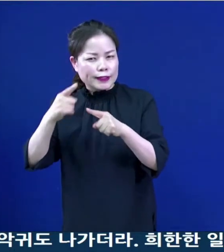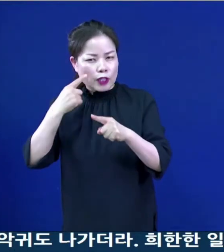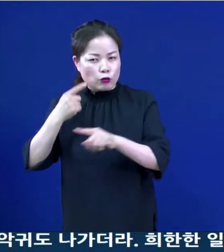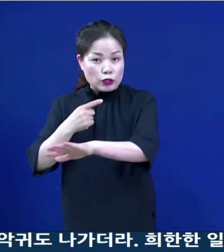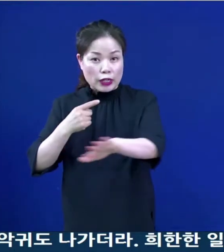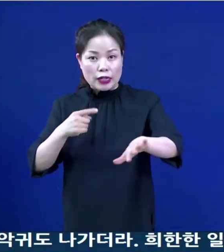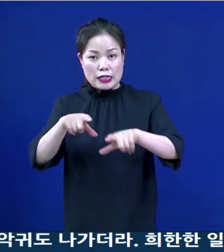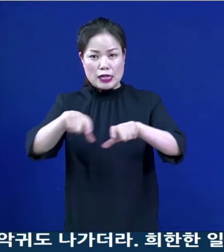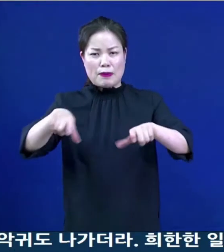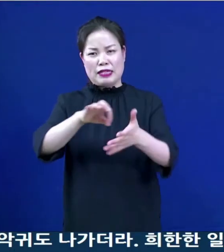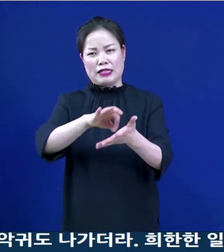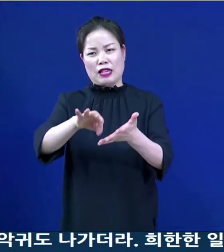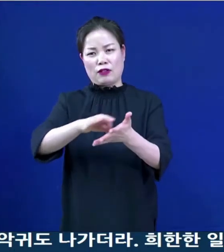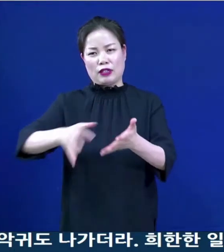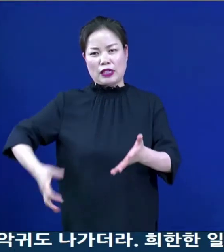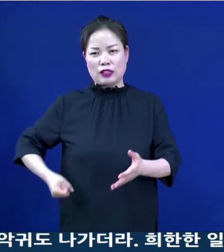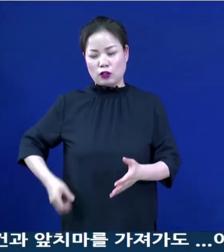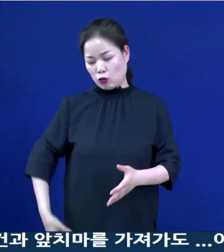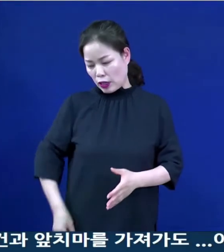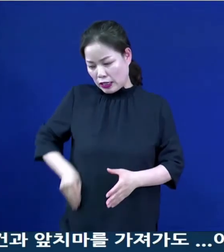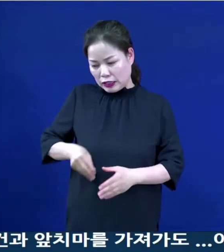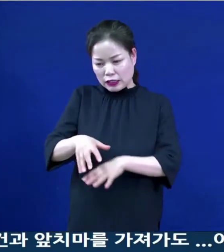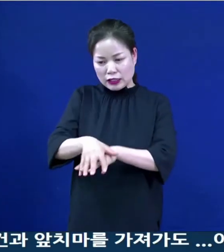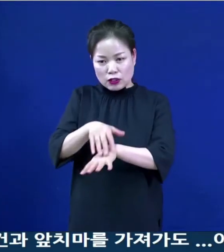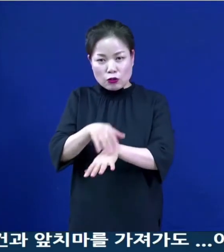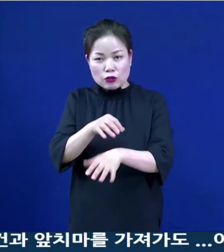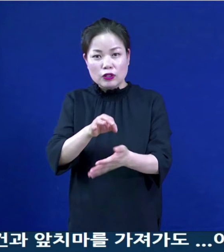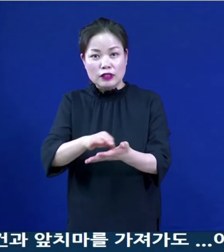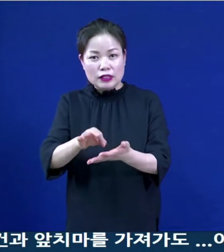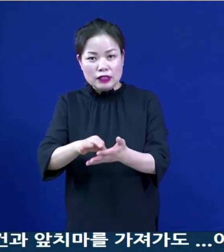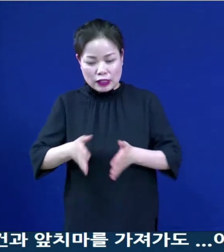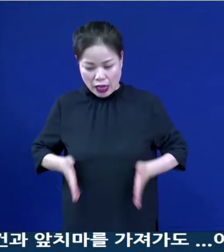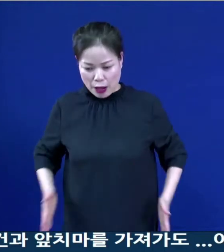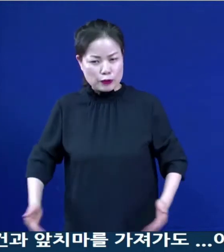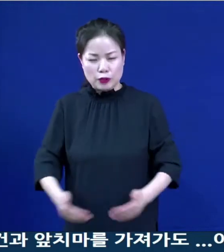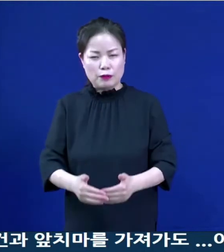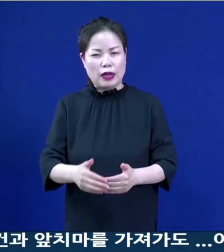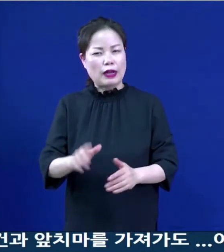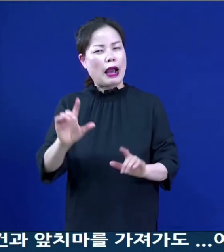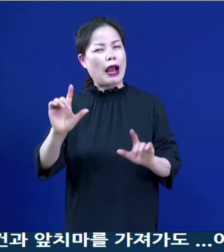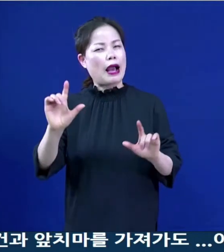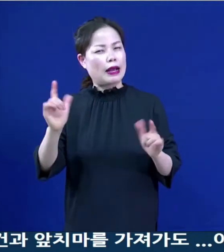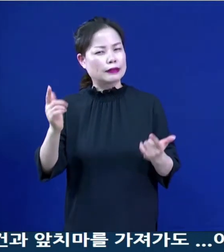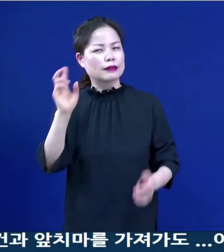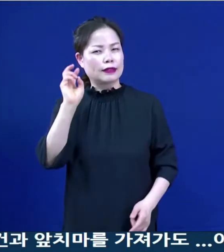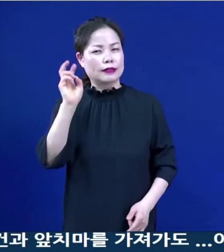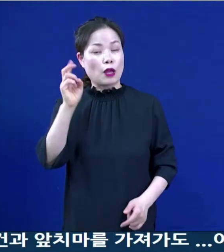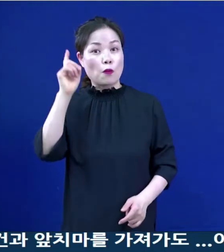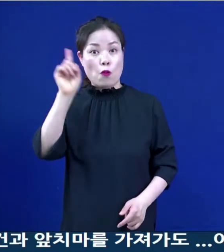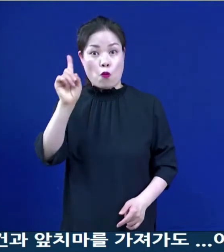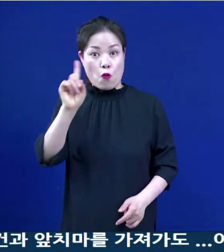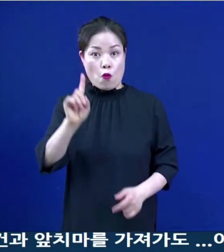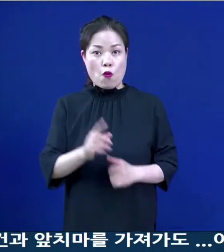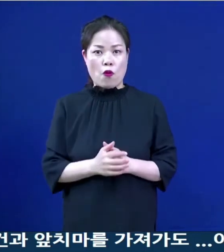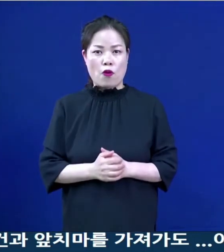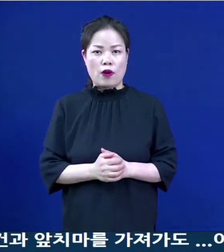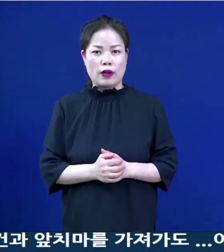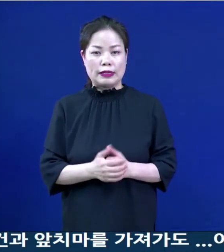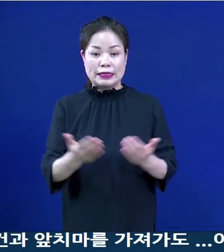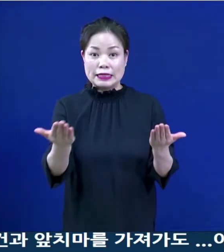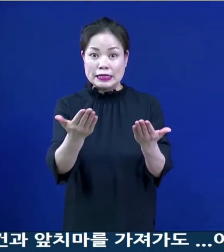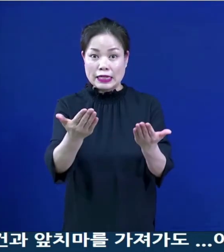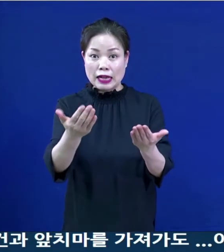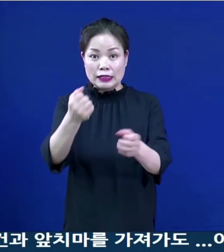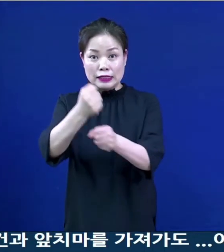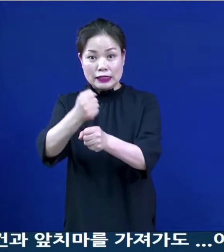쓰는 이런 갖고 다니는 손수건, 또 부엌에서 쓰는 앞치마 개념이 아니었을 거라고 이해를 합니다. 뭐냐면